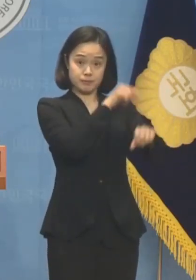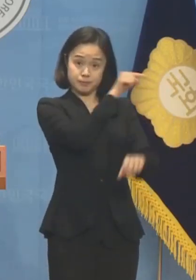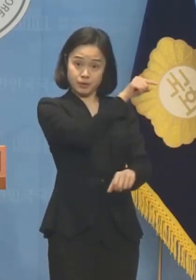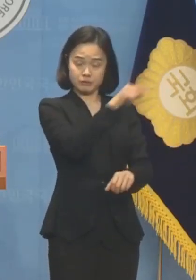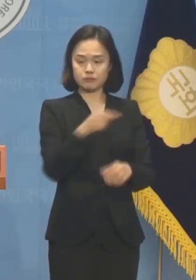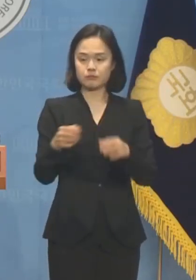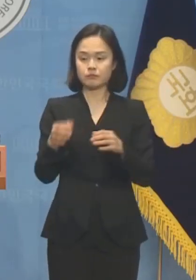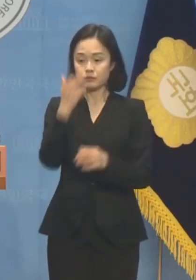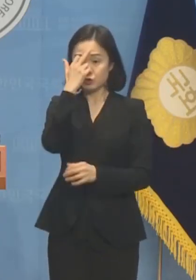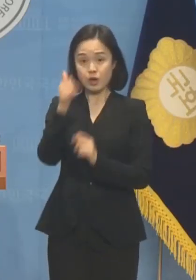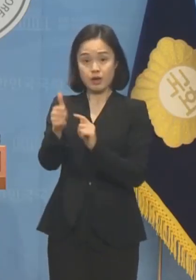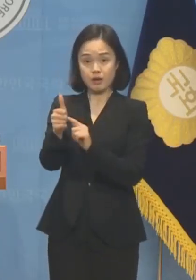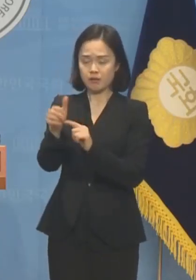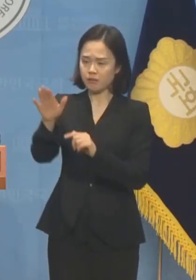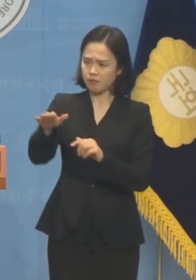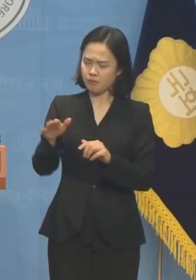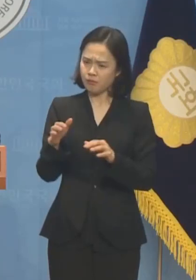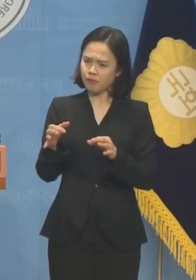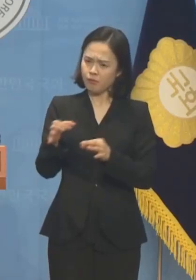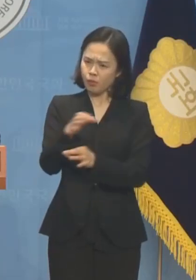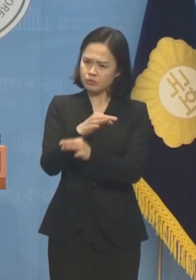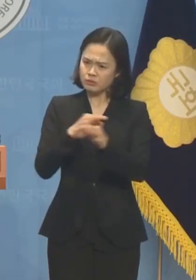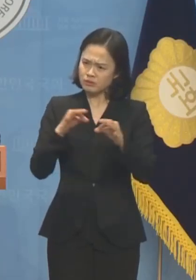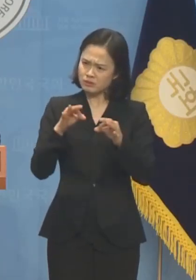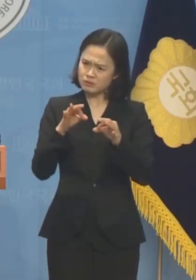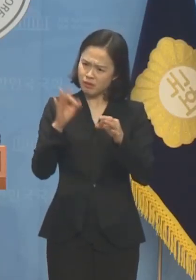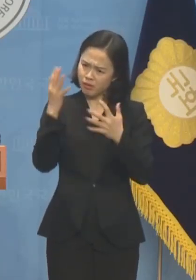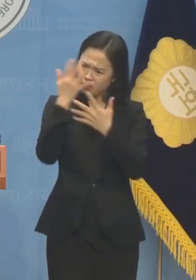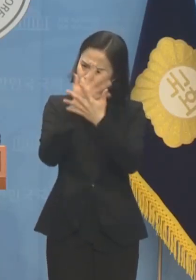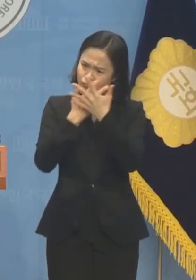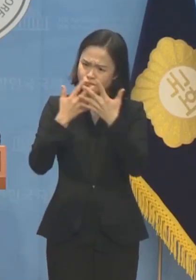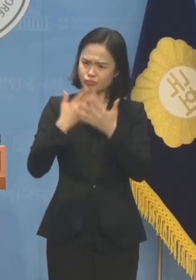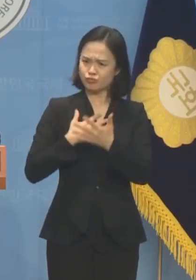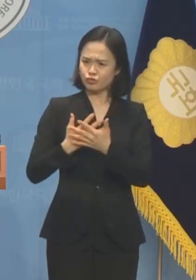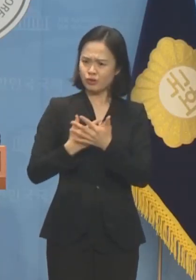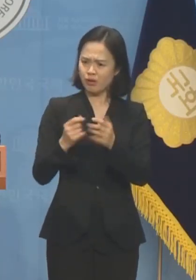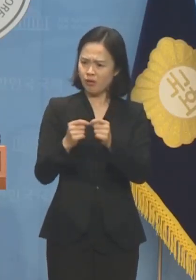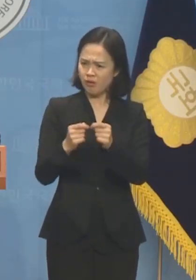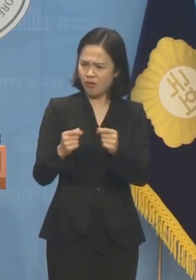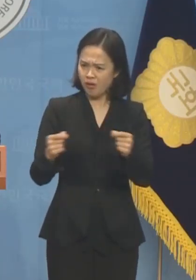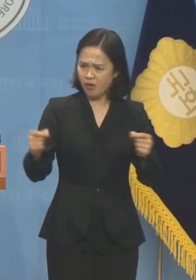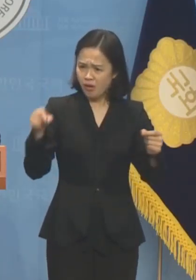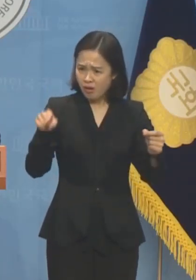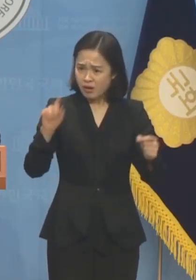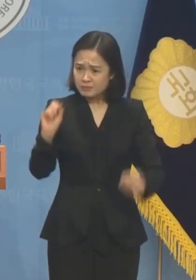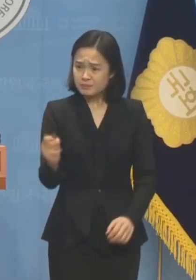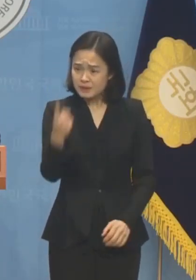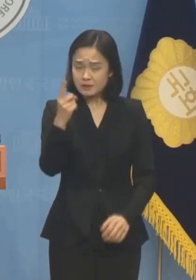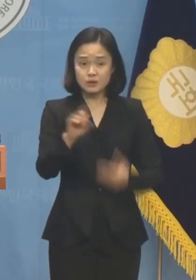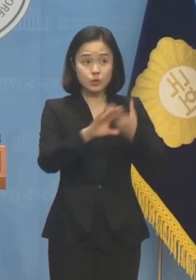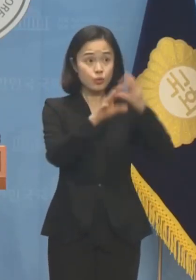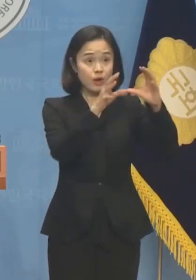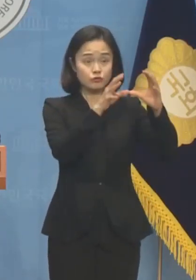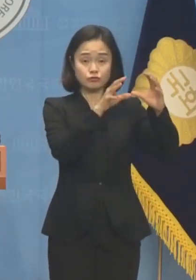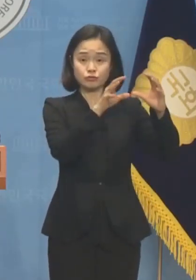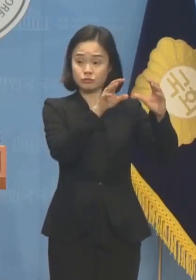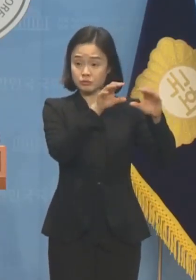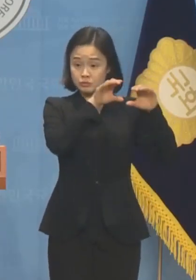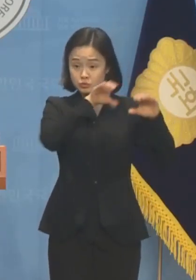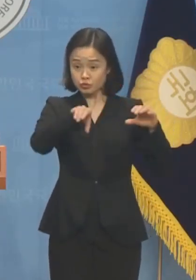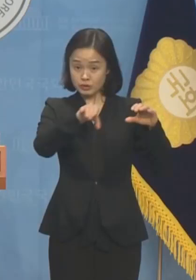불안의 장기화는 외국인 투자와 기업의 의사결정에 부정적 영향을 미칠 것이라고